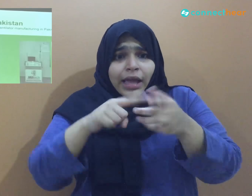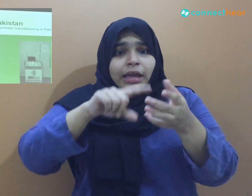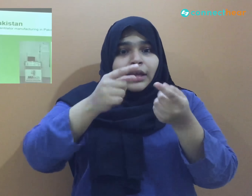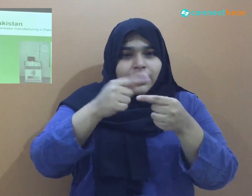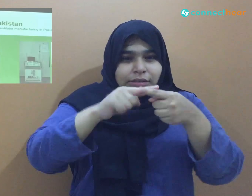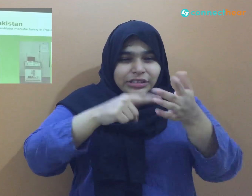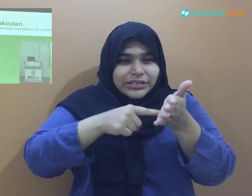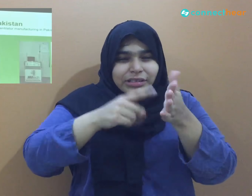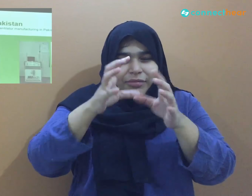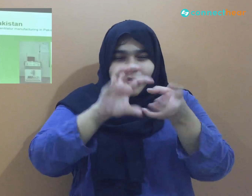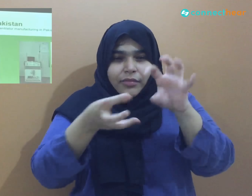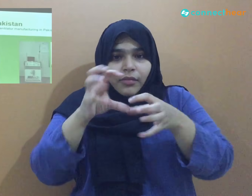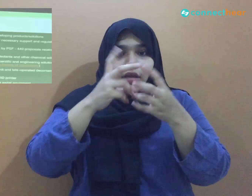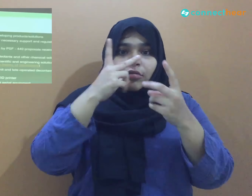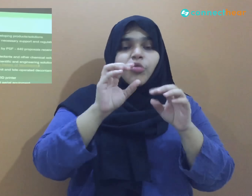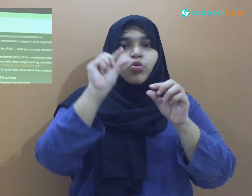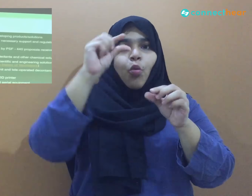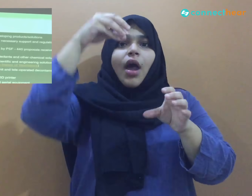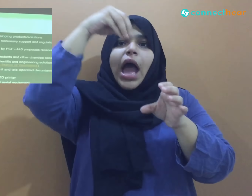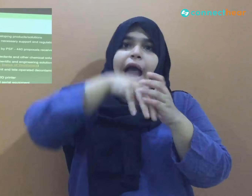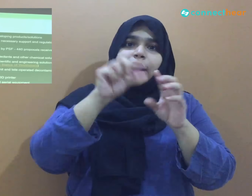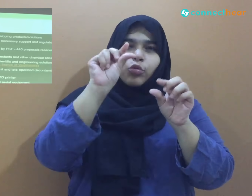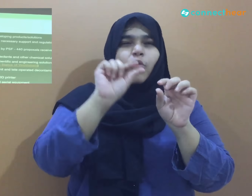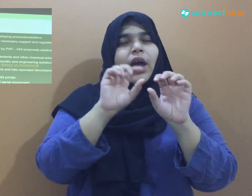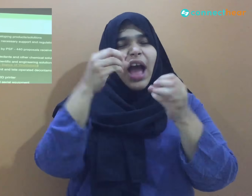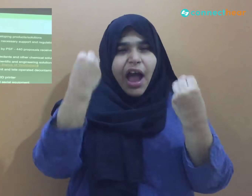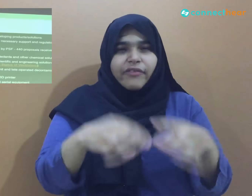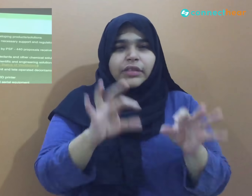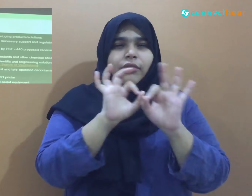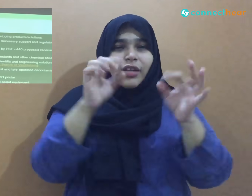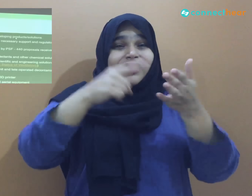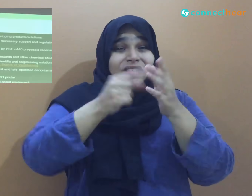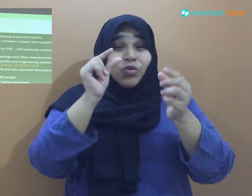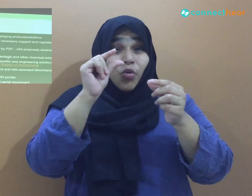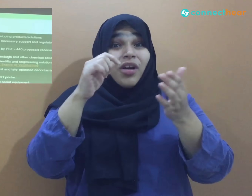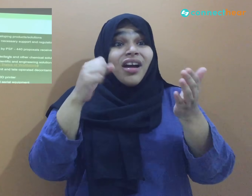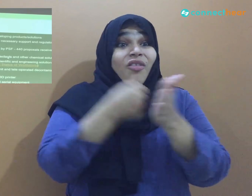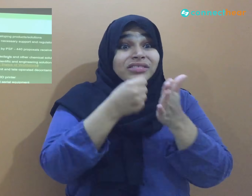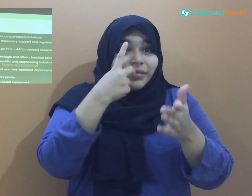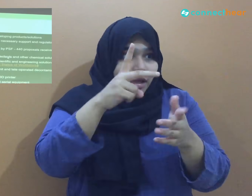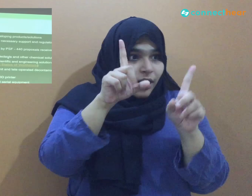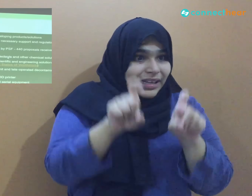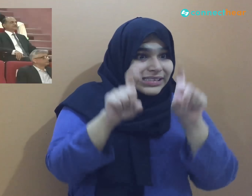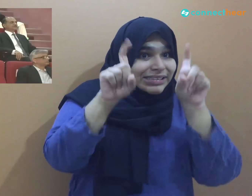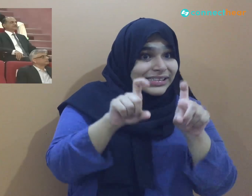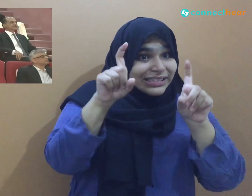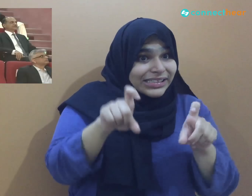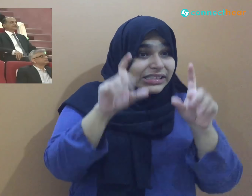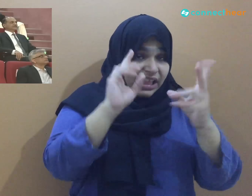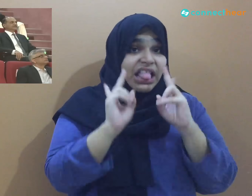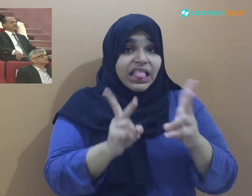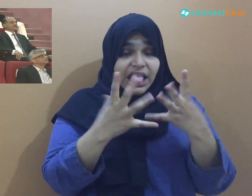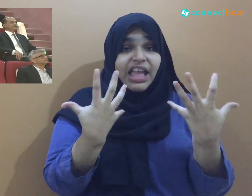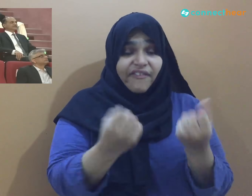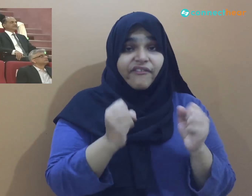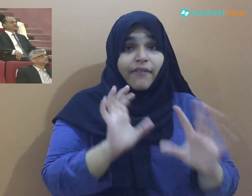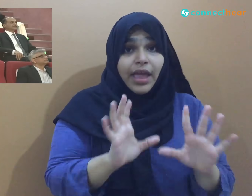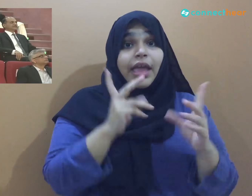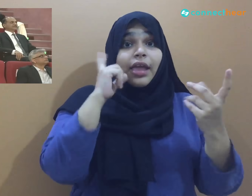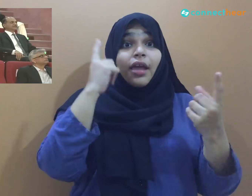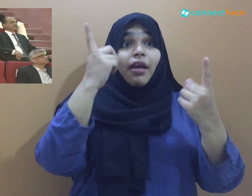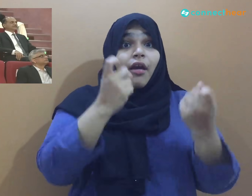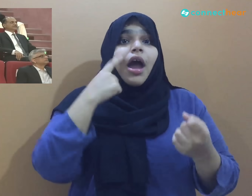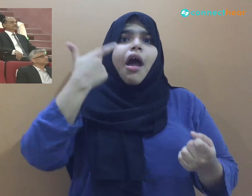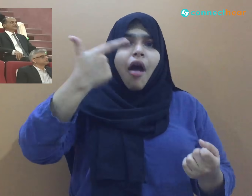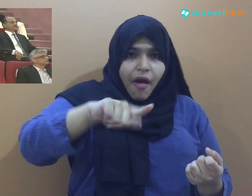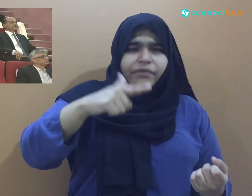اپنے آخری مرحلے میں ہیں, لائسنسنگ فیز میں ہیں, ان کی کلینکل ٹرائلز جو ہیں وہ اب جو ہیں وہ چل رہے ہیں, اور انشاءاللہ تعالی ود